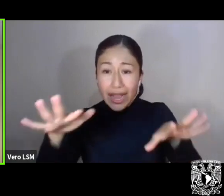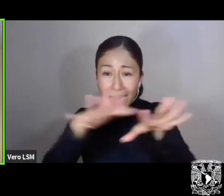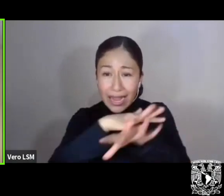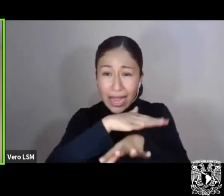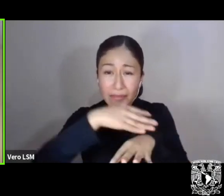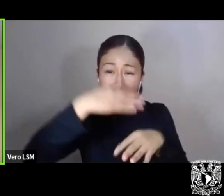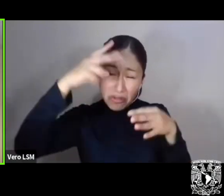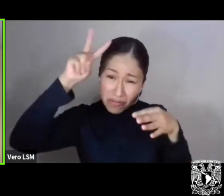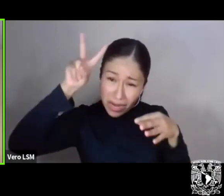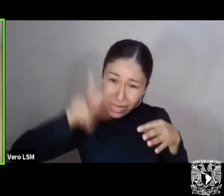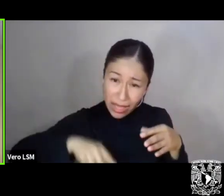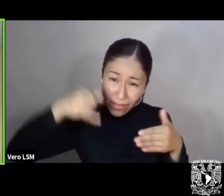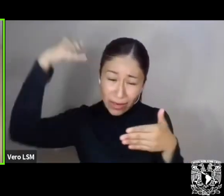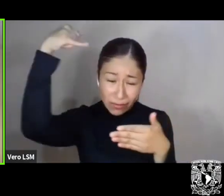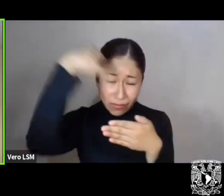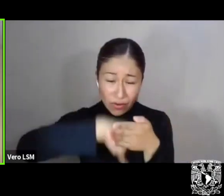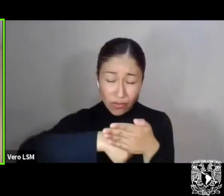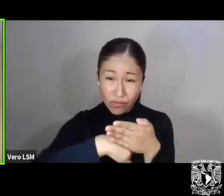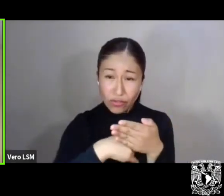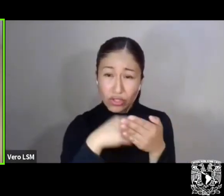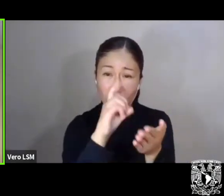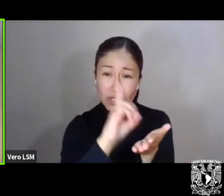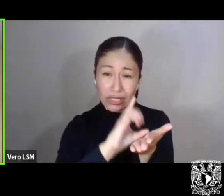real, verdadero, que se sienta, ¿no?